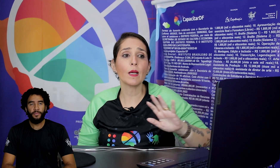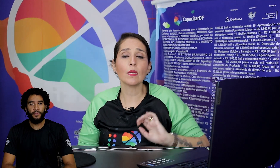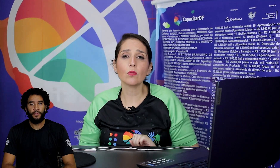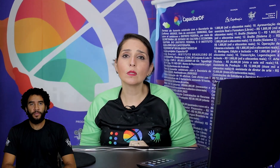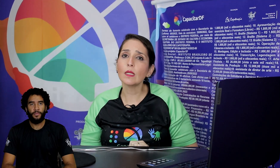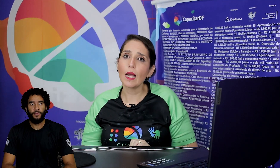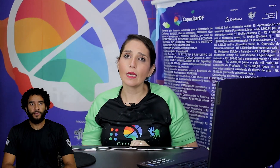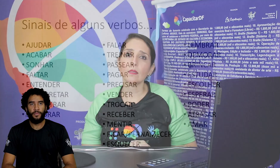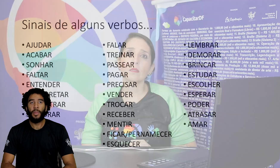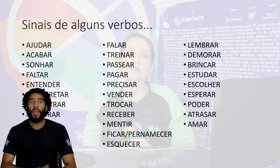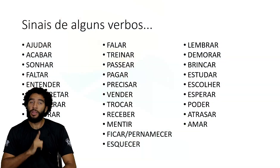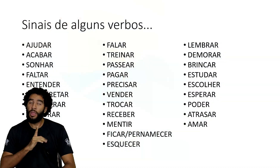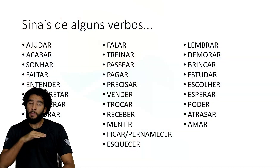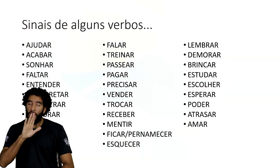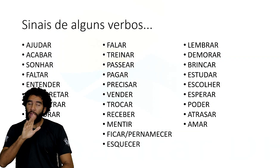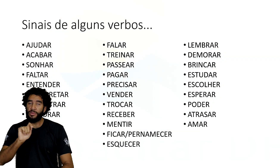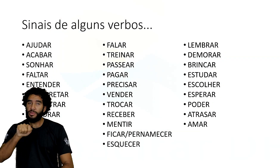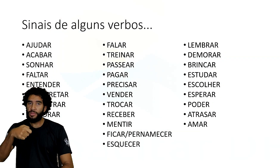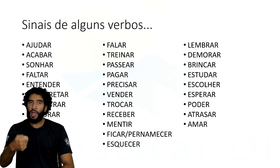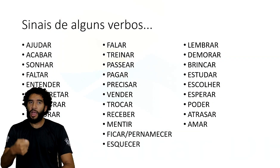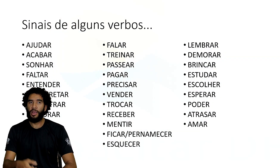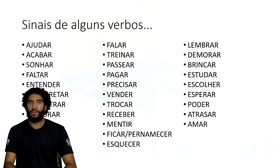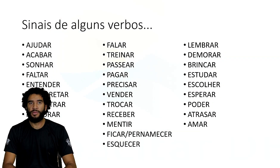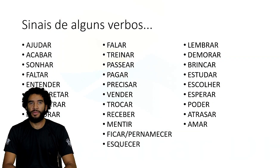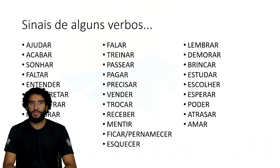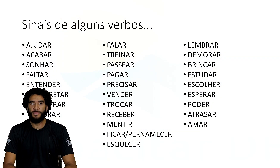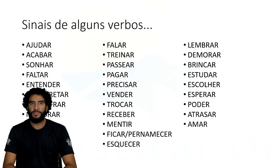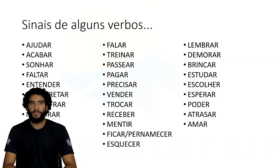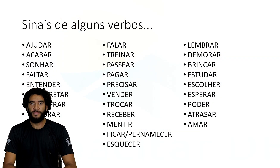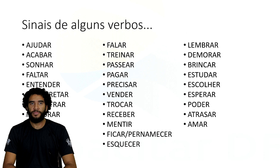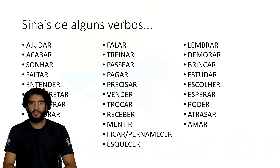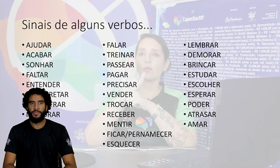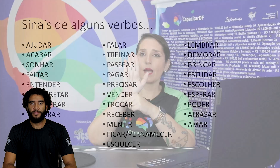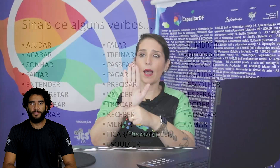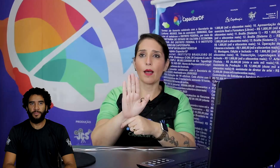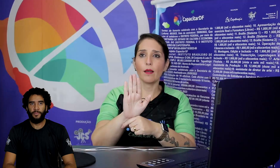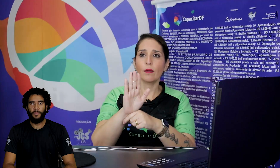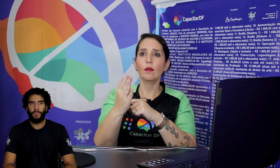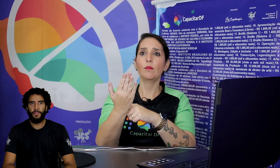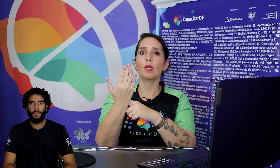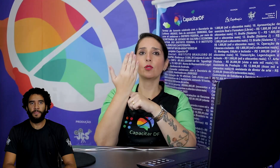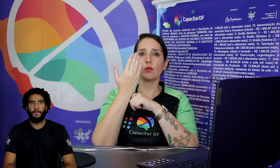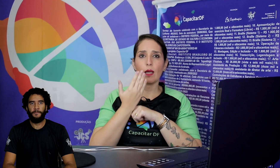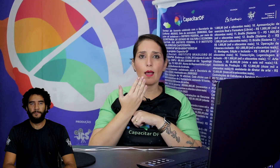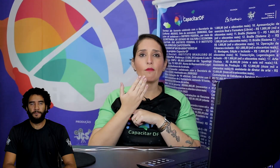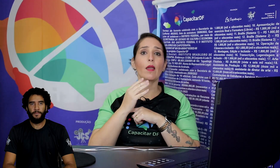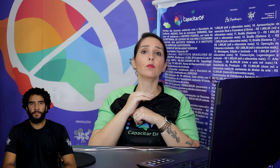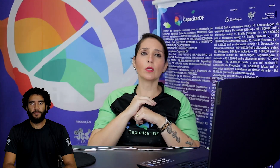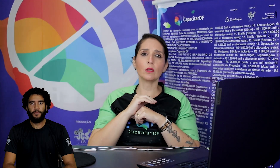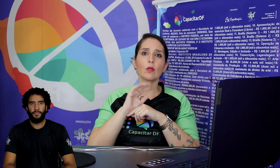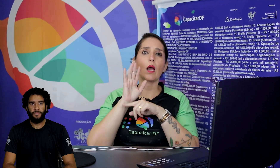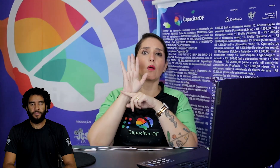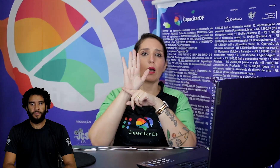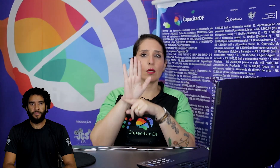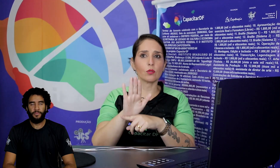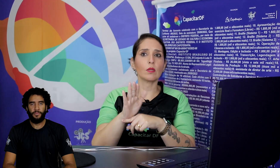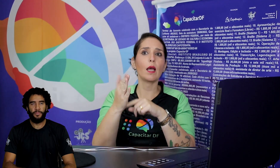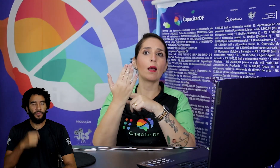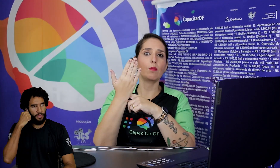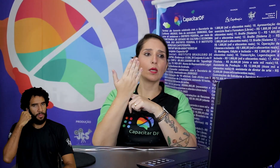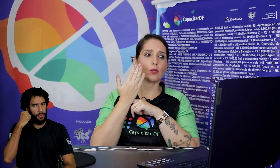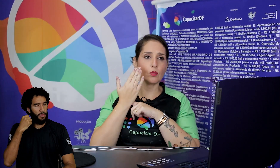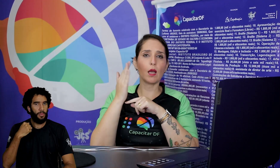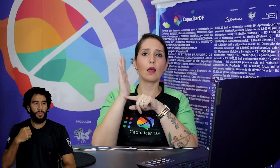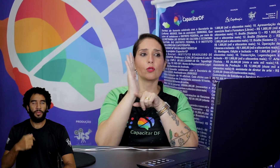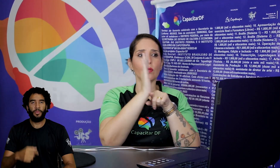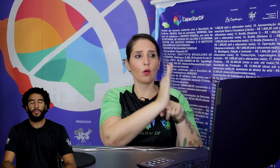Temos mais alguns sinais. Vários a gente também conhece, como ajudar, me ajudar, verbo direcional. Ajudar,